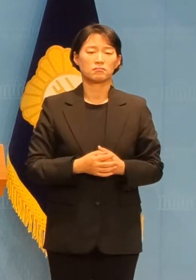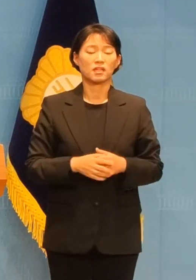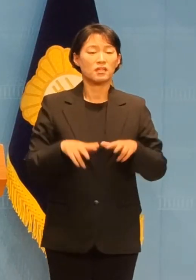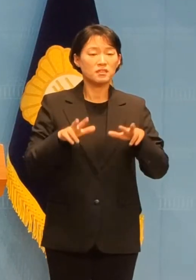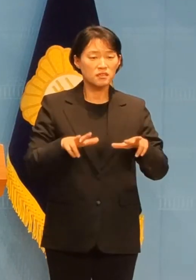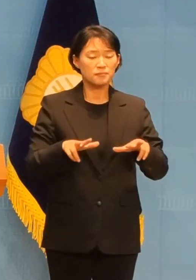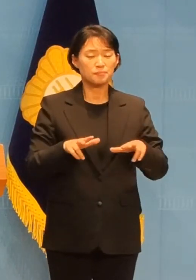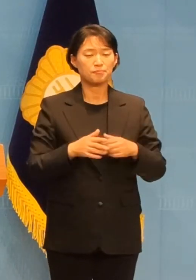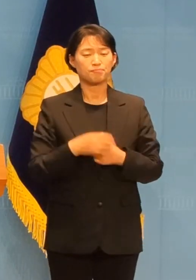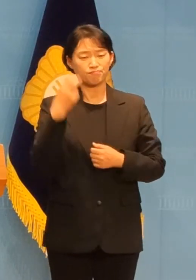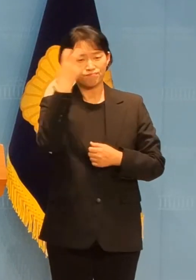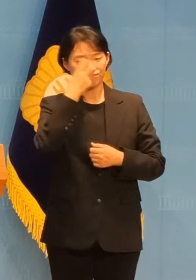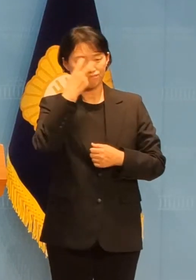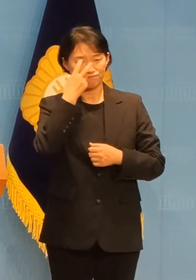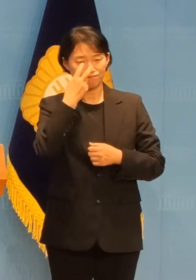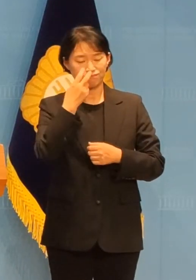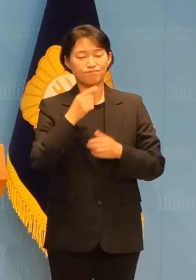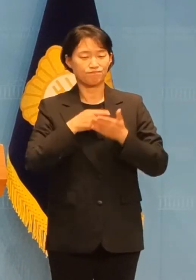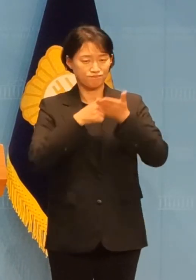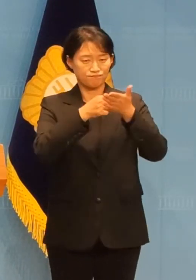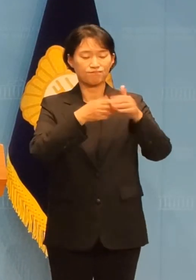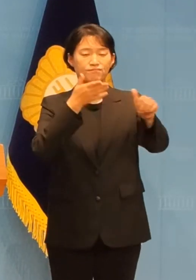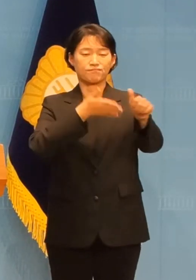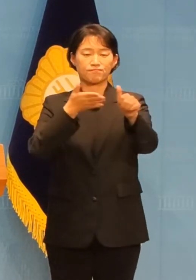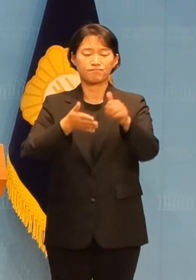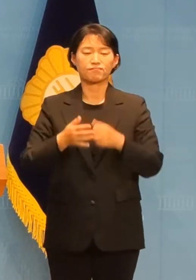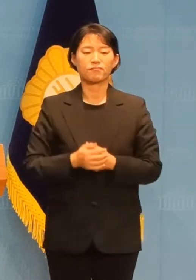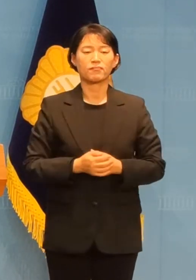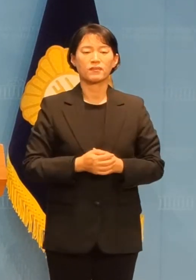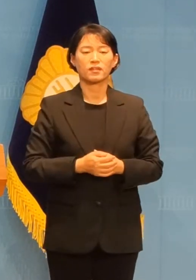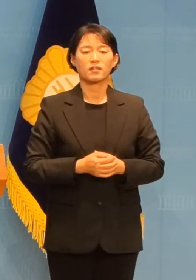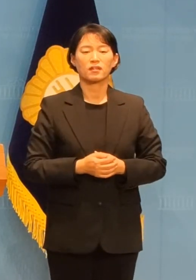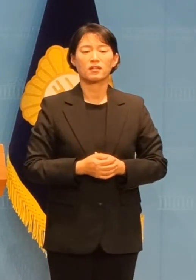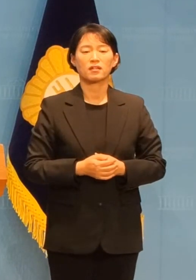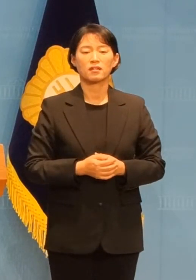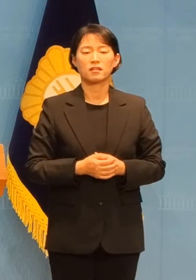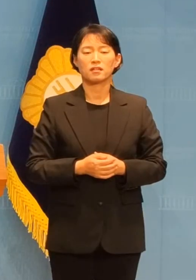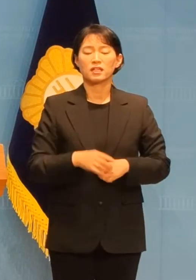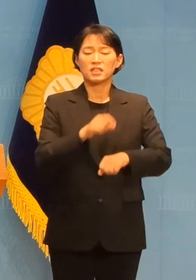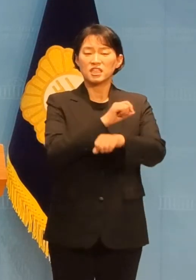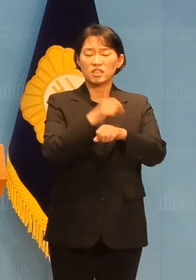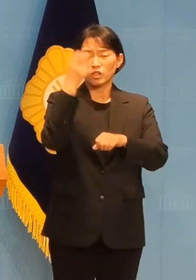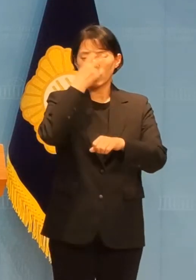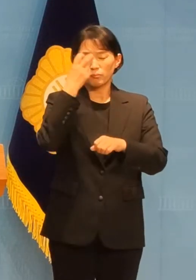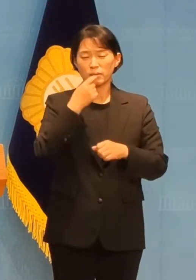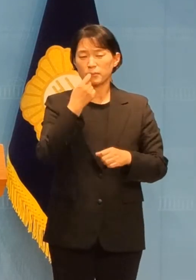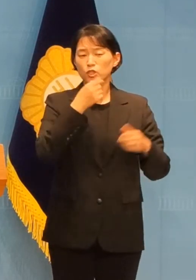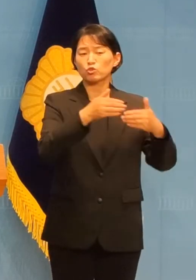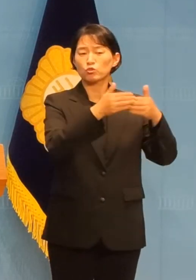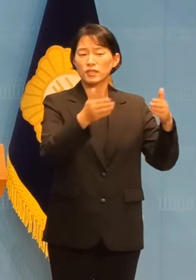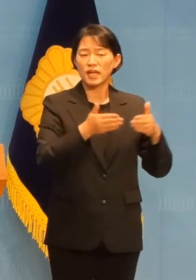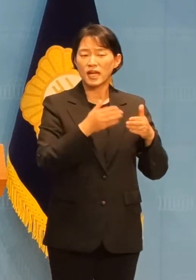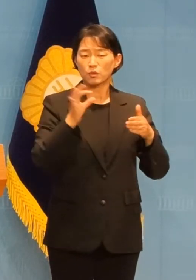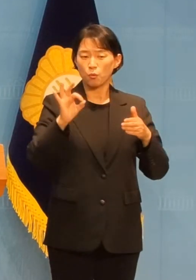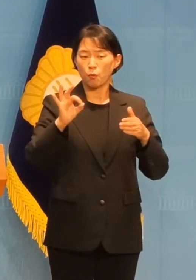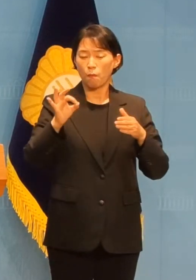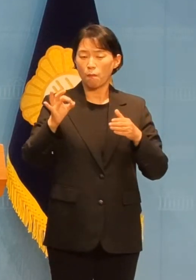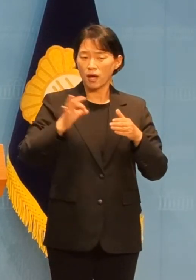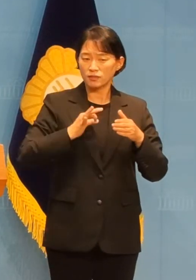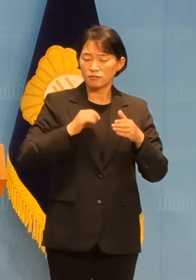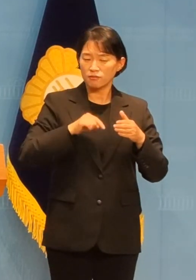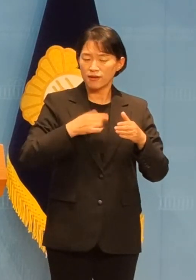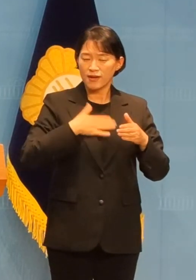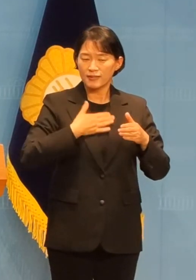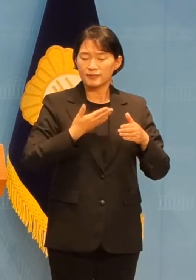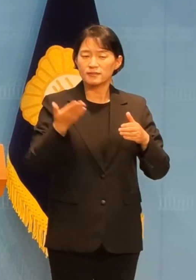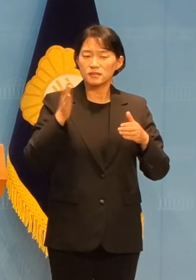지금 당장 수사를 의뢰하십시오. 민중기 특검이 민주당 금품 수수 의혹을 알았음에도